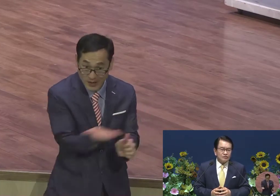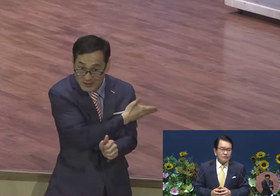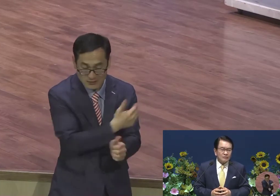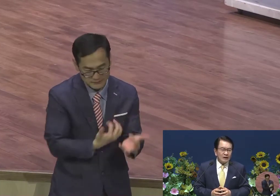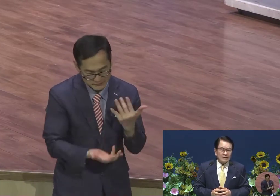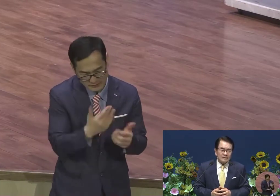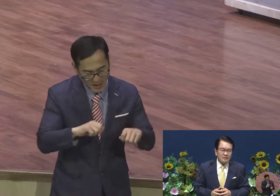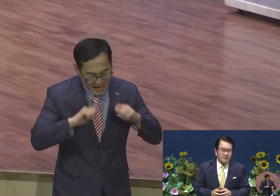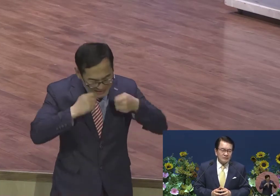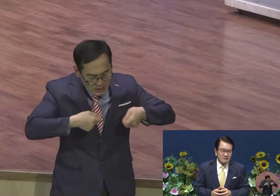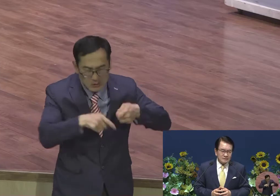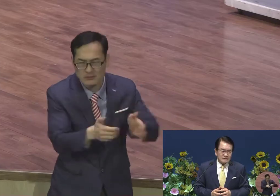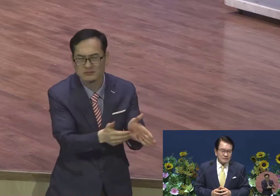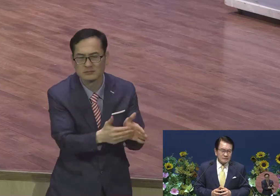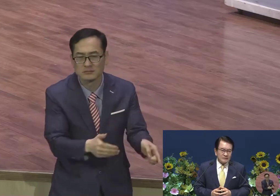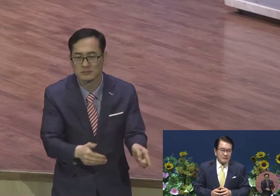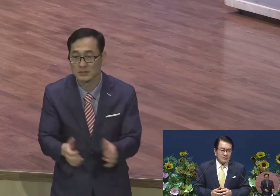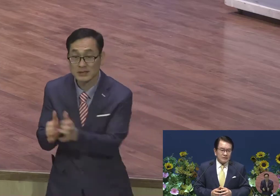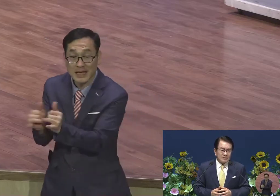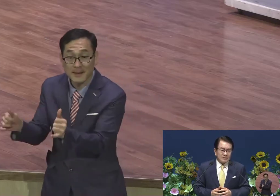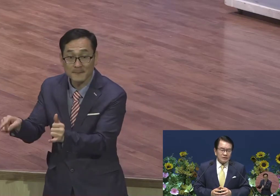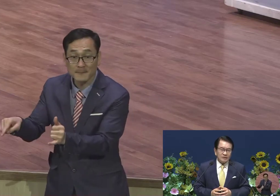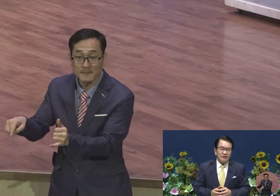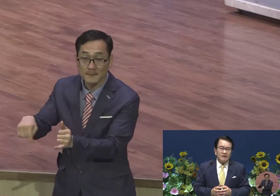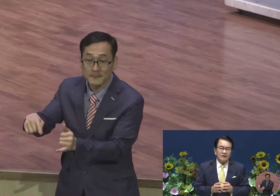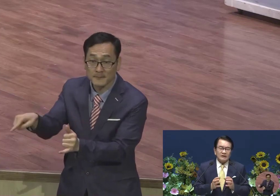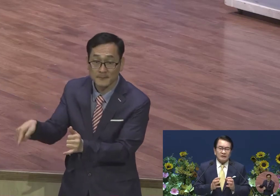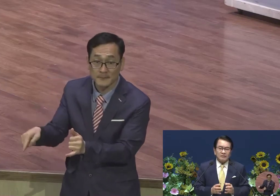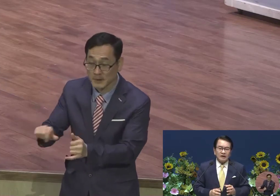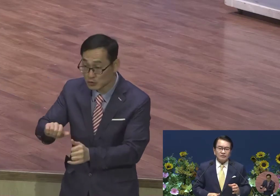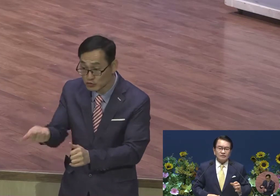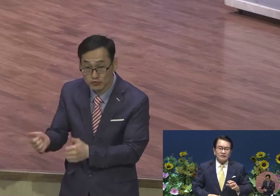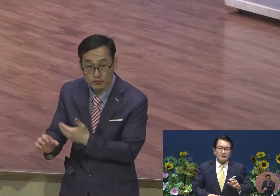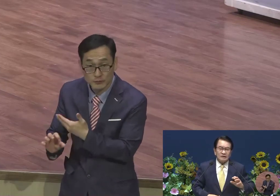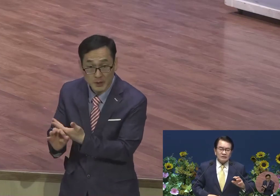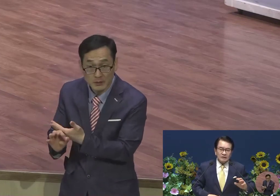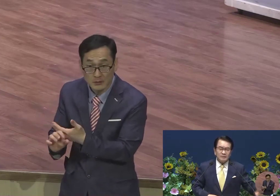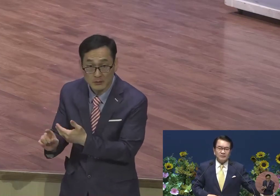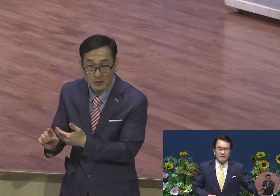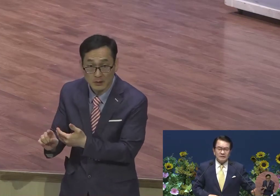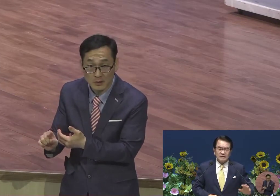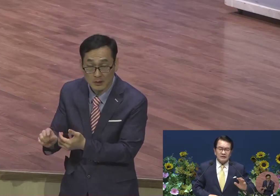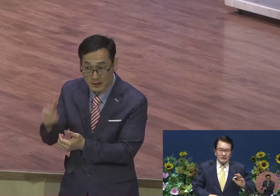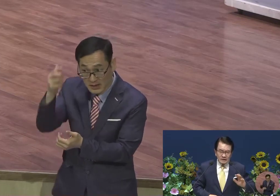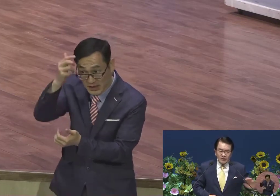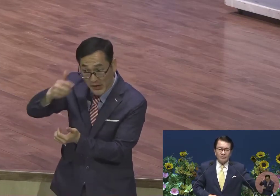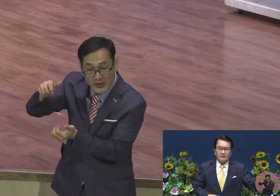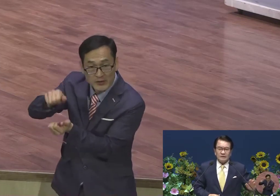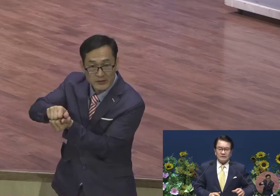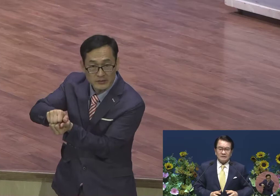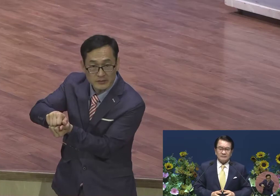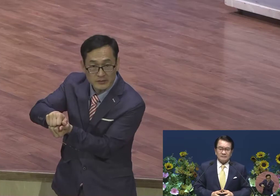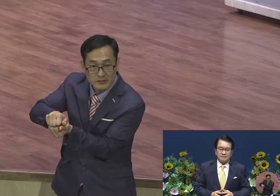죽으면 안 잡아먹어. 영이기 때문에 육체는 덮어버리든지